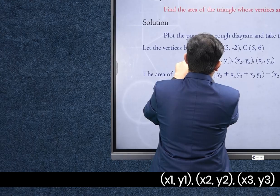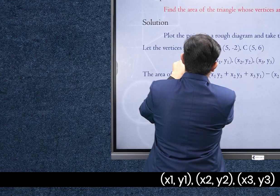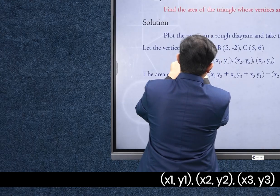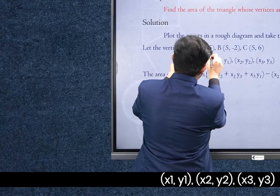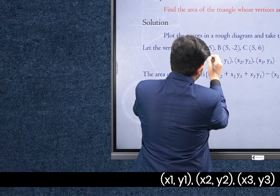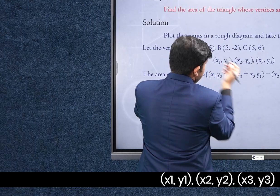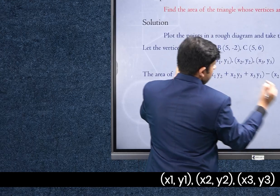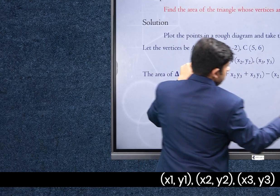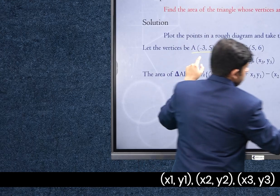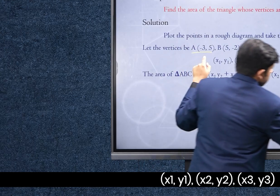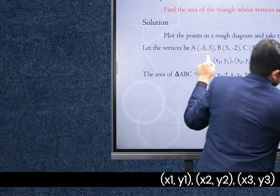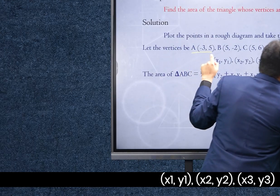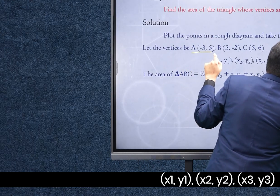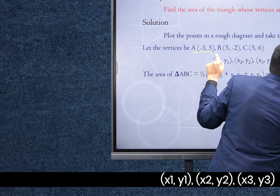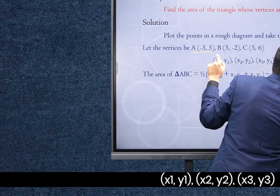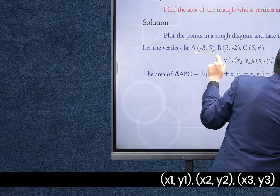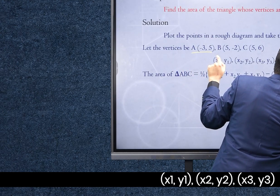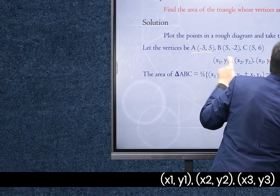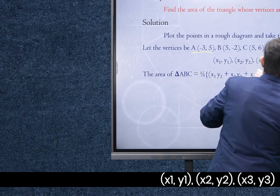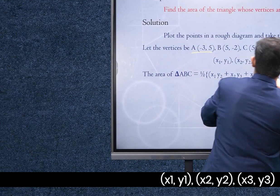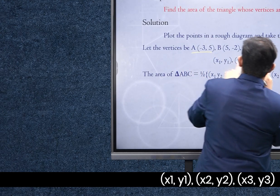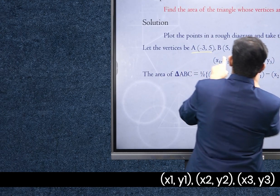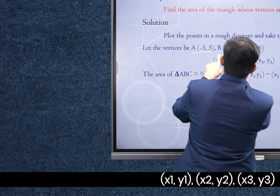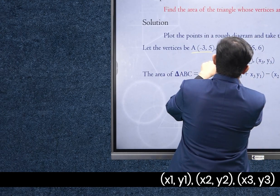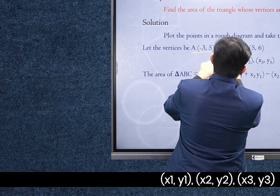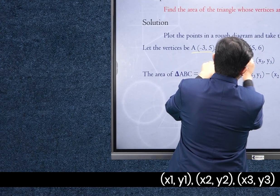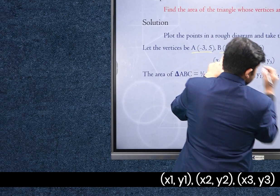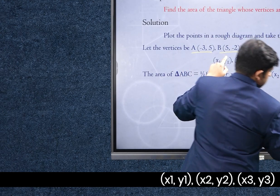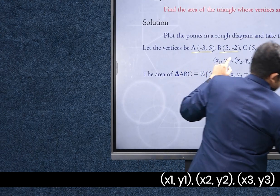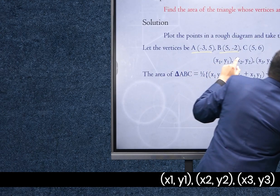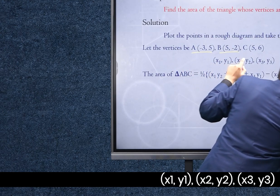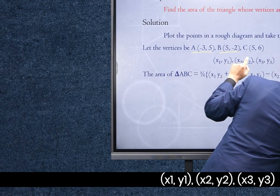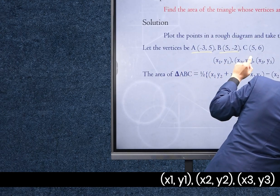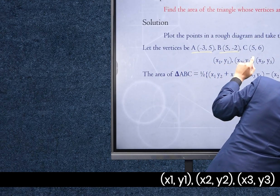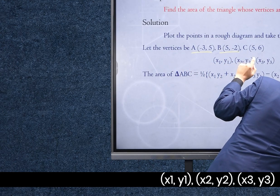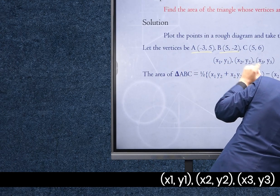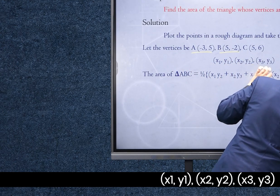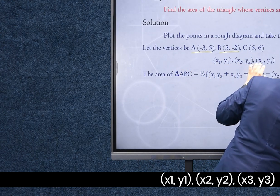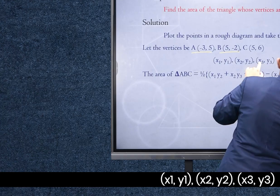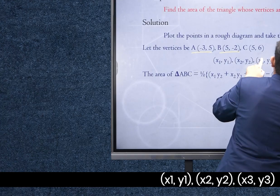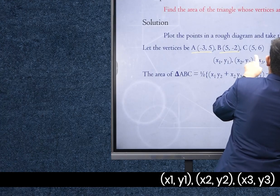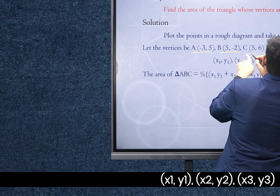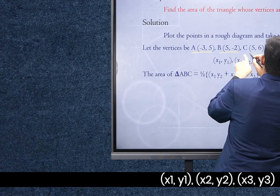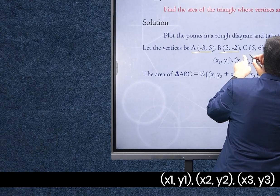x1, y1, x2, y2, x3, y3